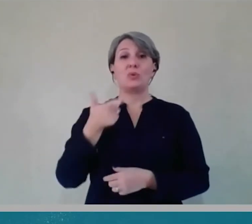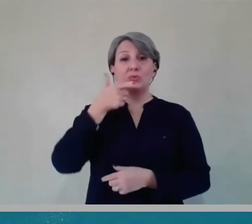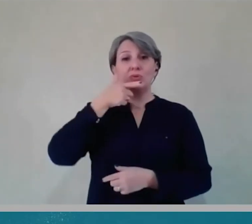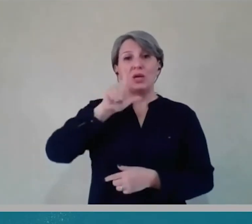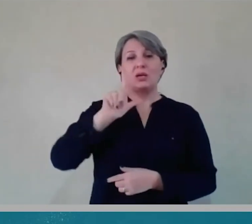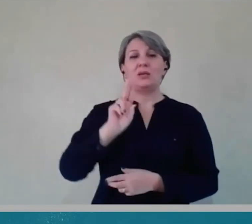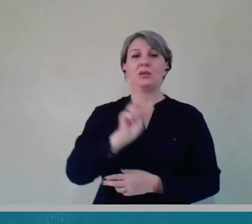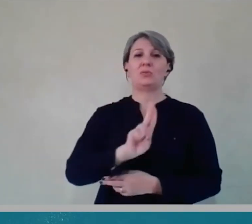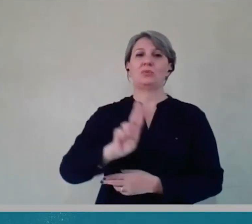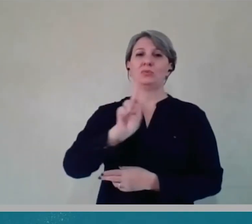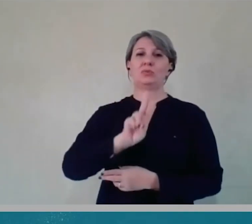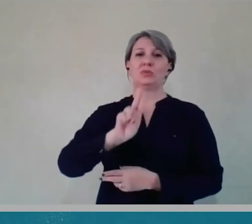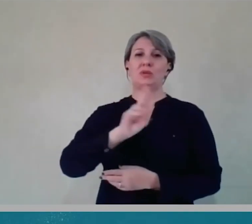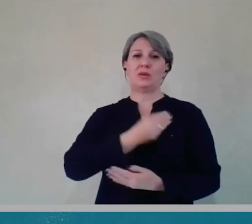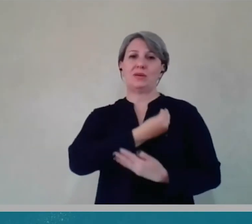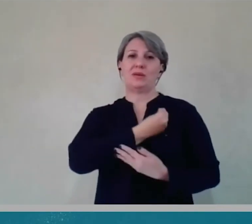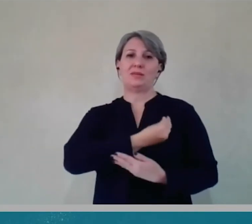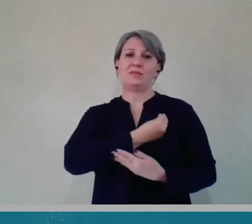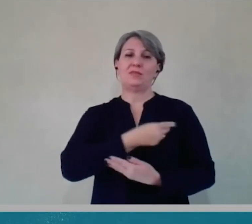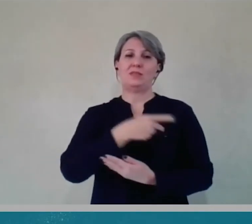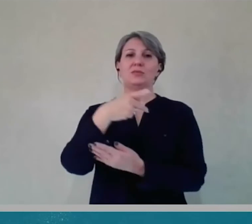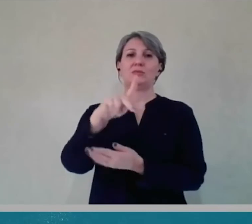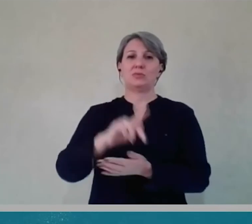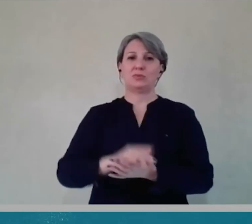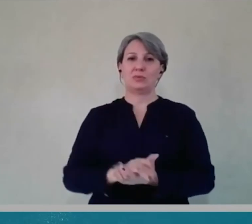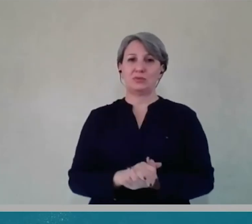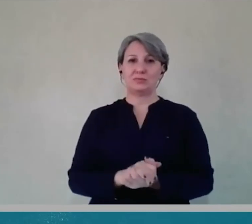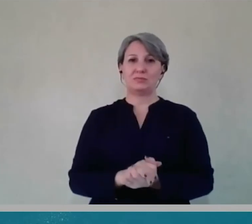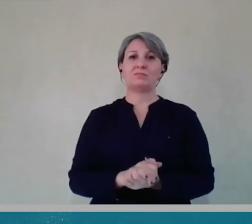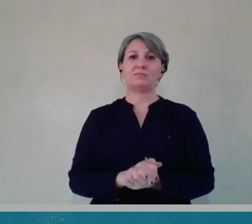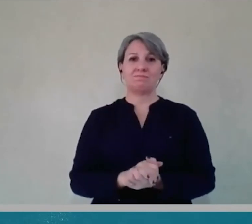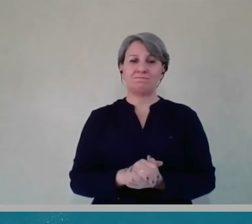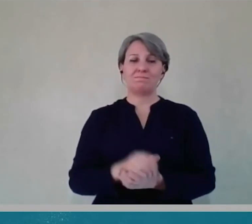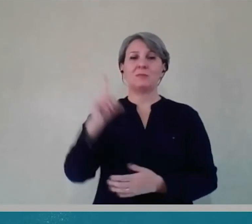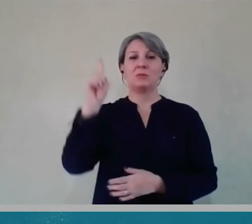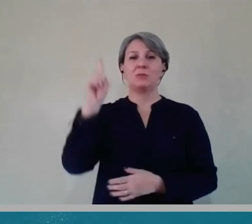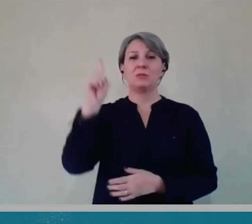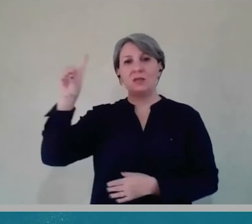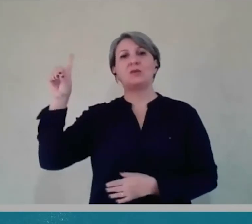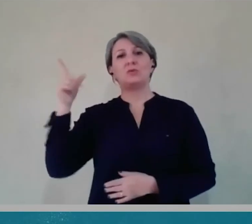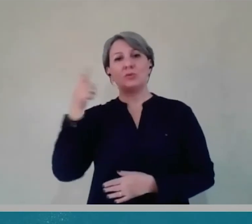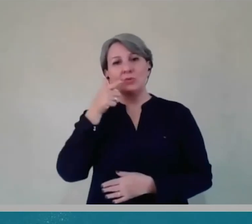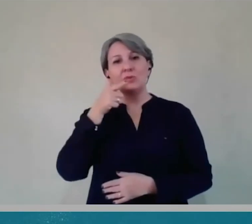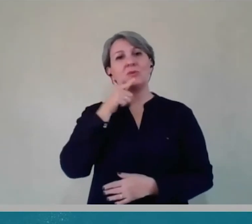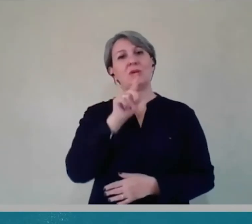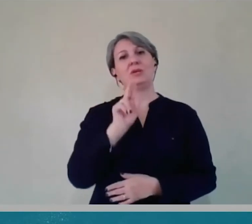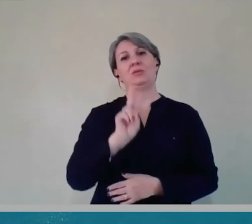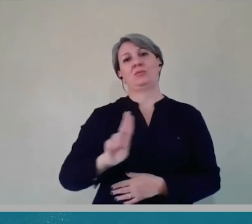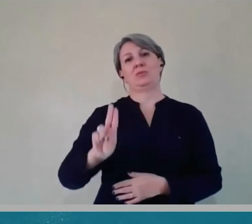igreja. Deus consegue usar esse homem, irmão, para fazer o que está fazendo entre nós.